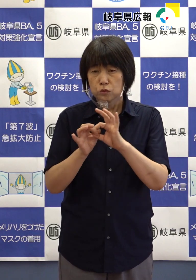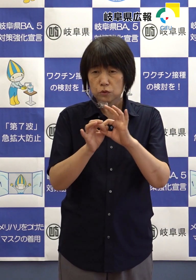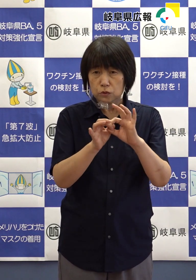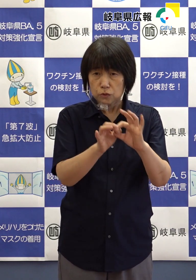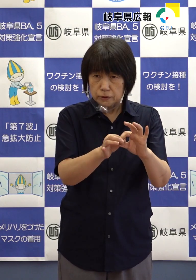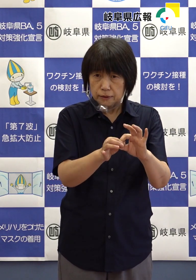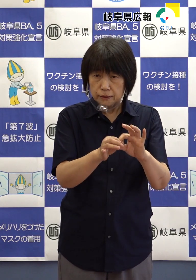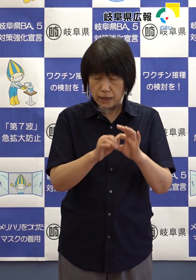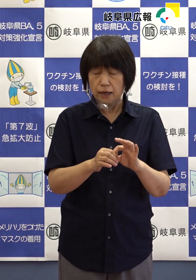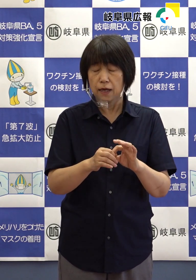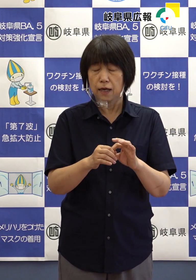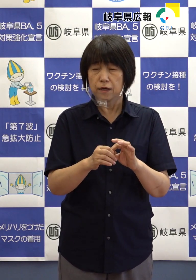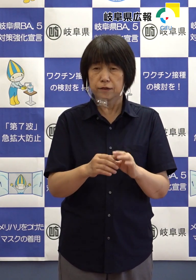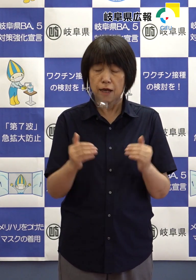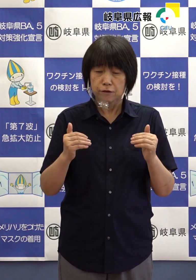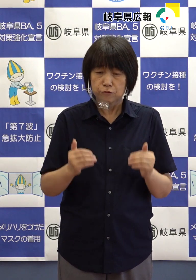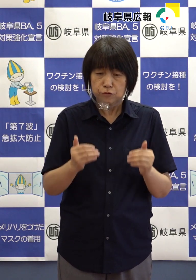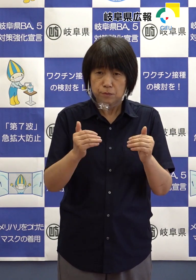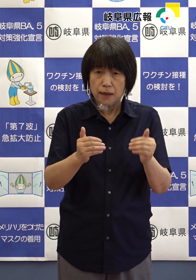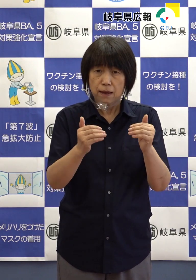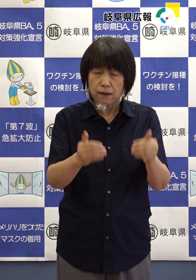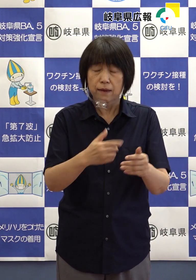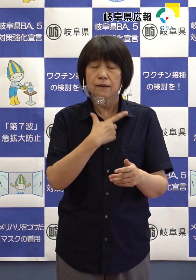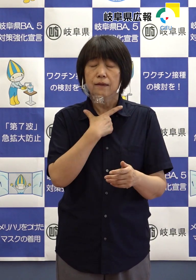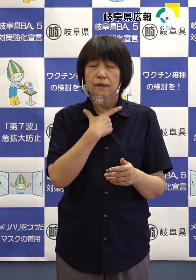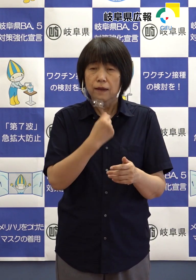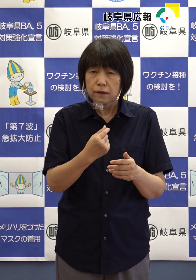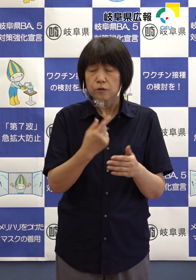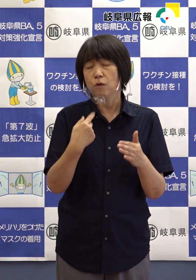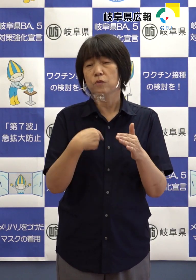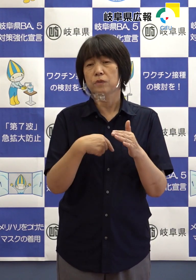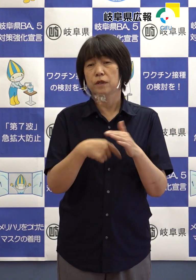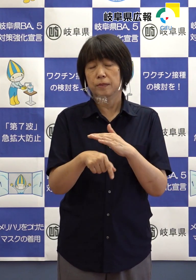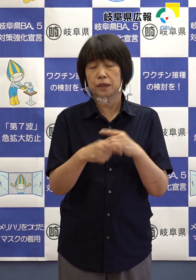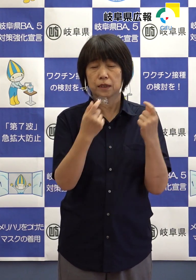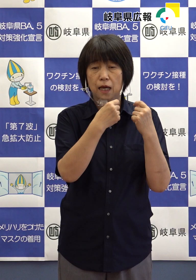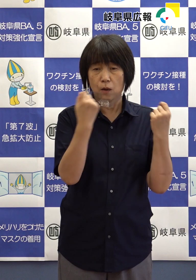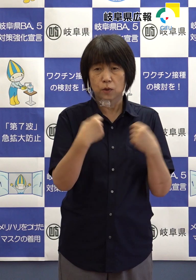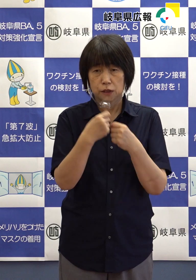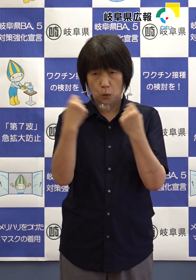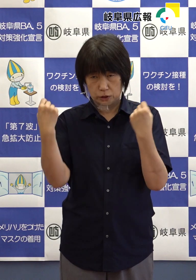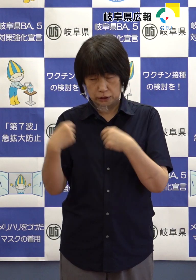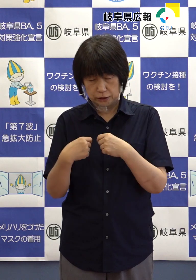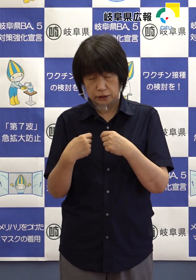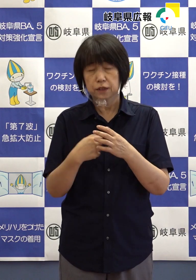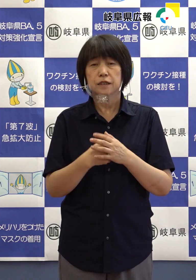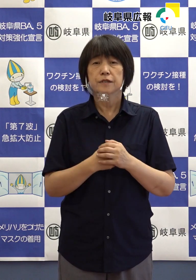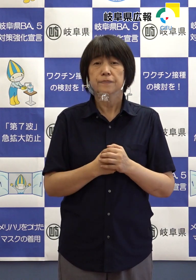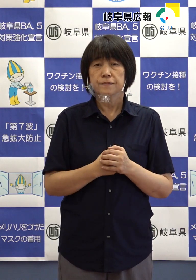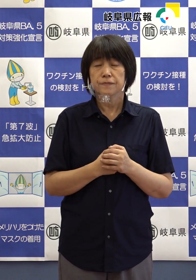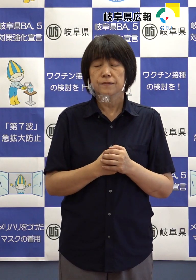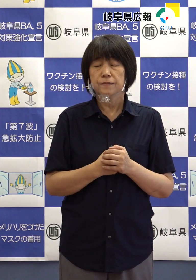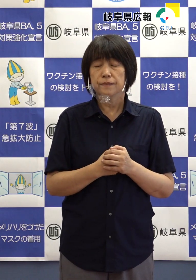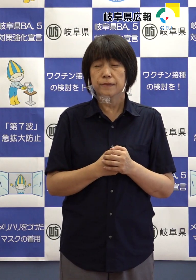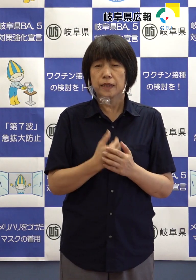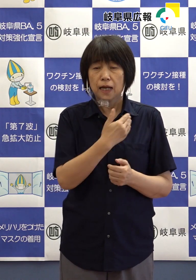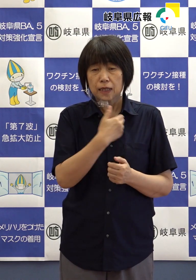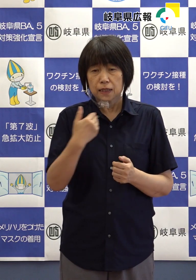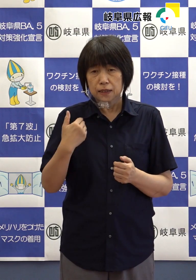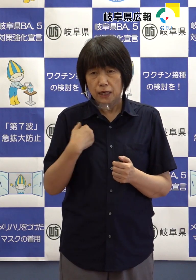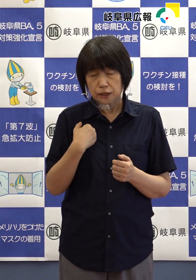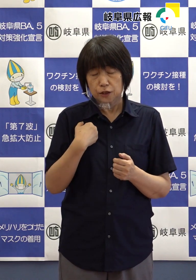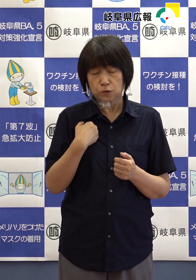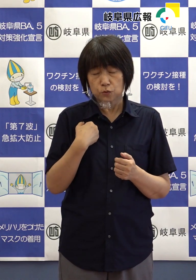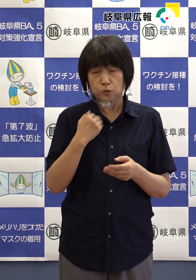ソースてるわけですよその分だけ逆に押している一人ですねあのていますかやることを最大6